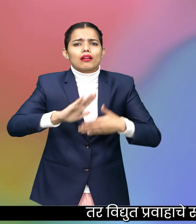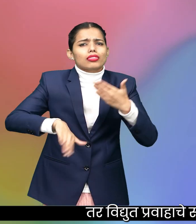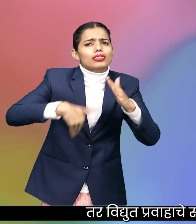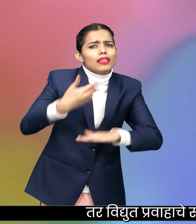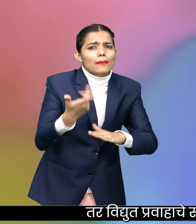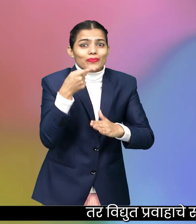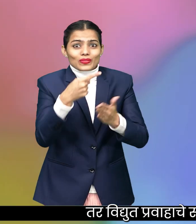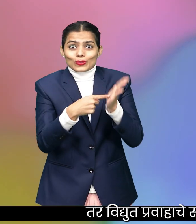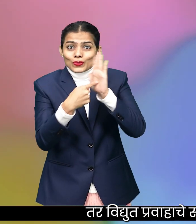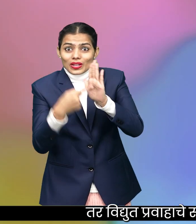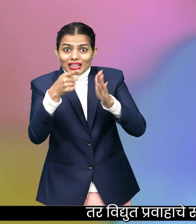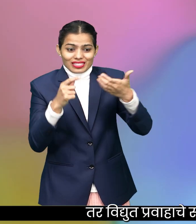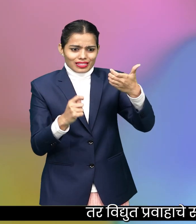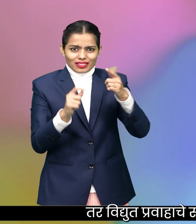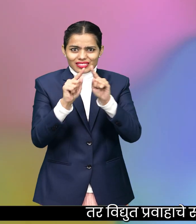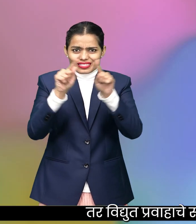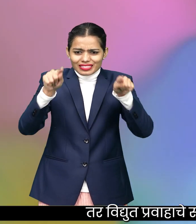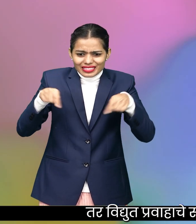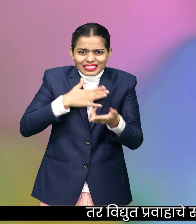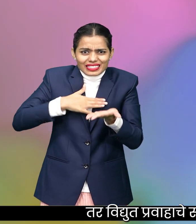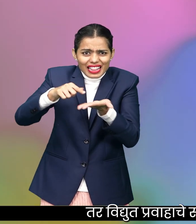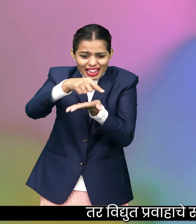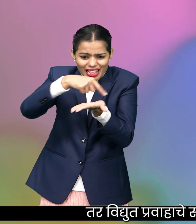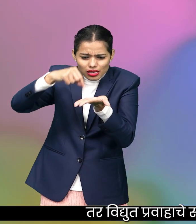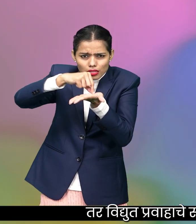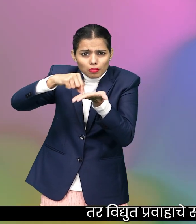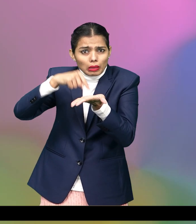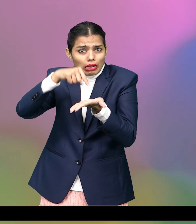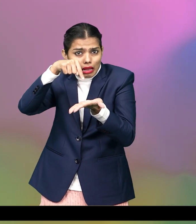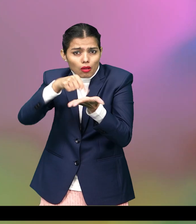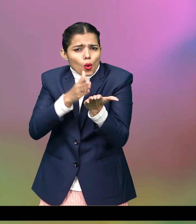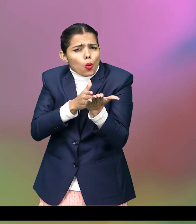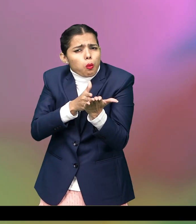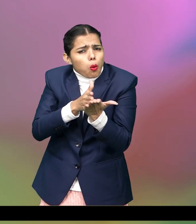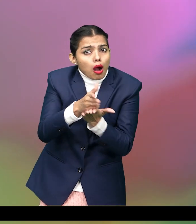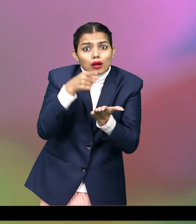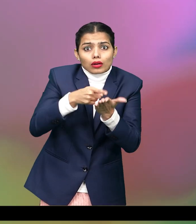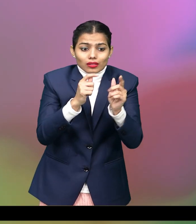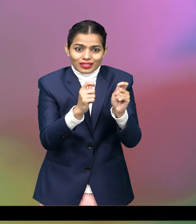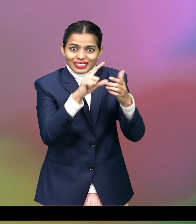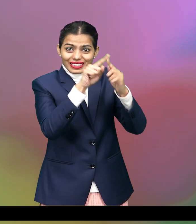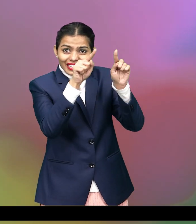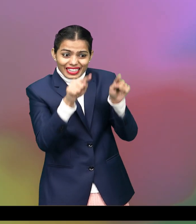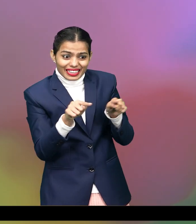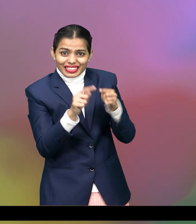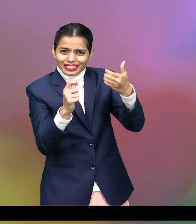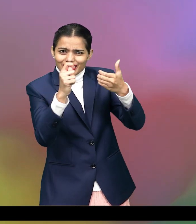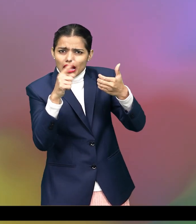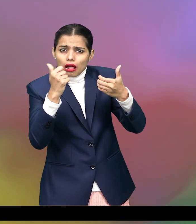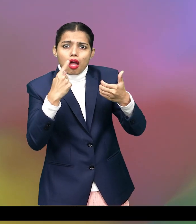तर विद्युत प्रवाहाचे समीकरण खालीलप्रमाणे असेल: I बरोबर Q/T.